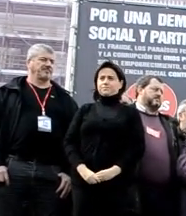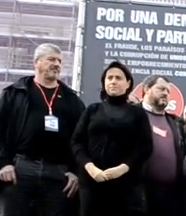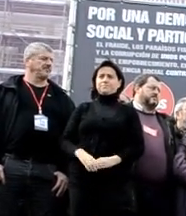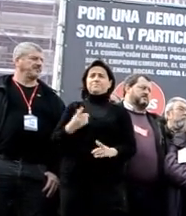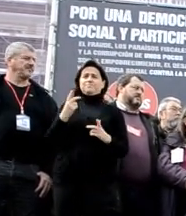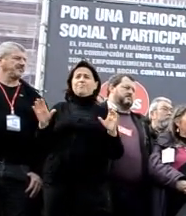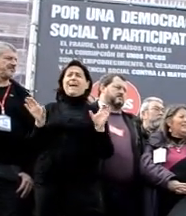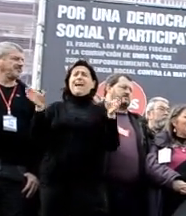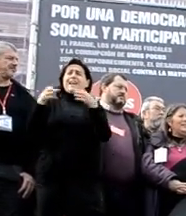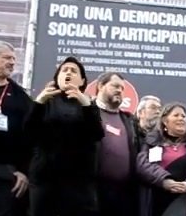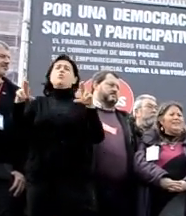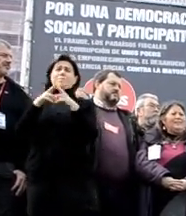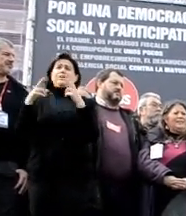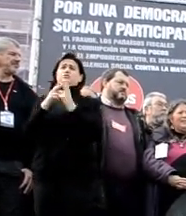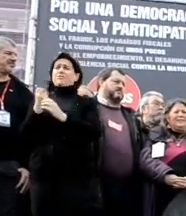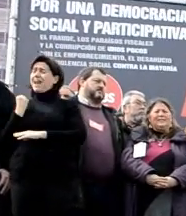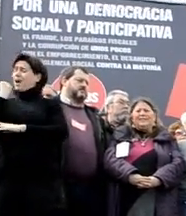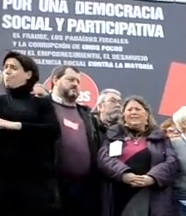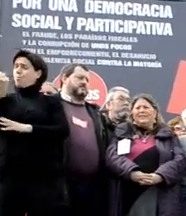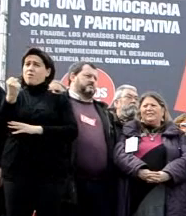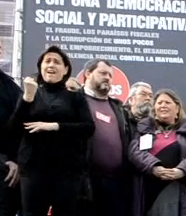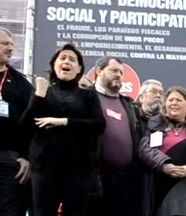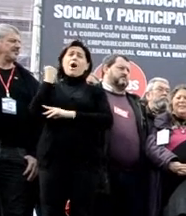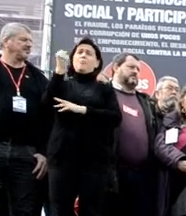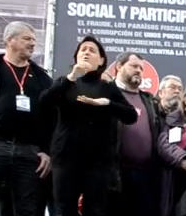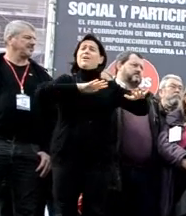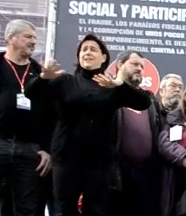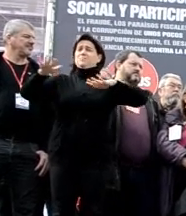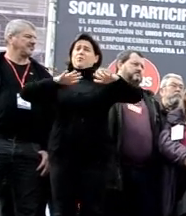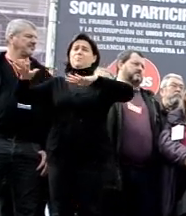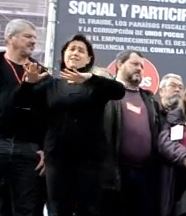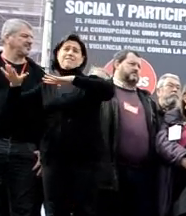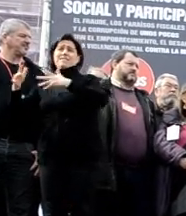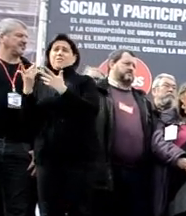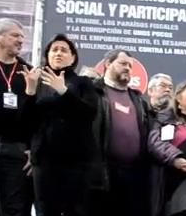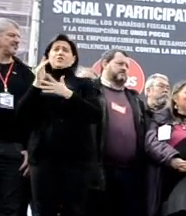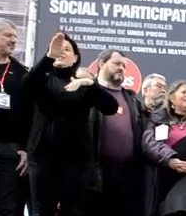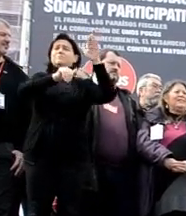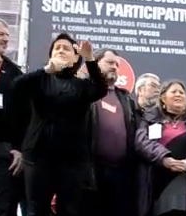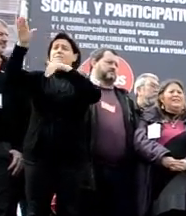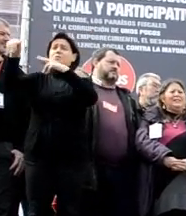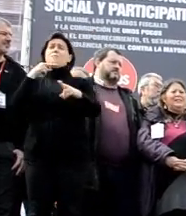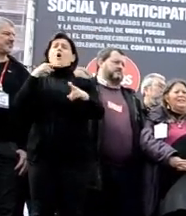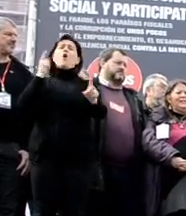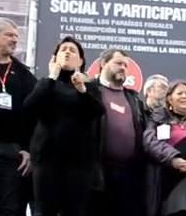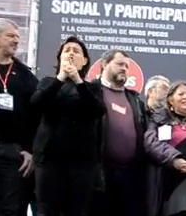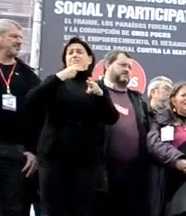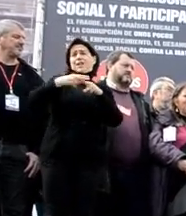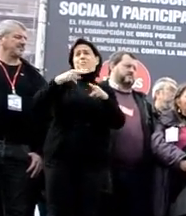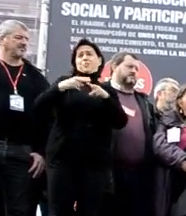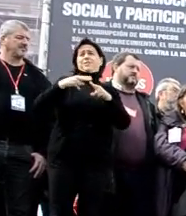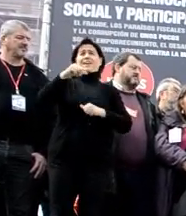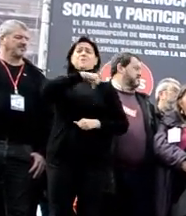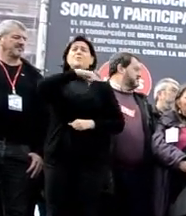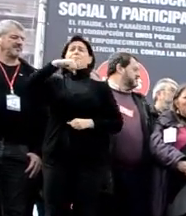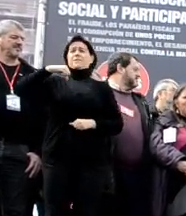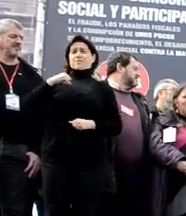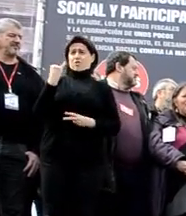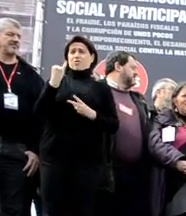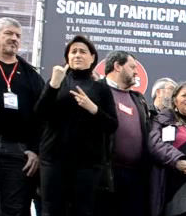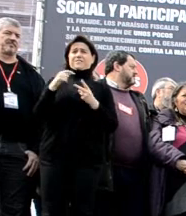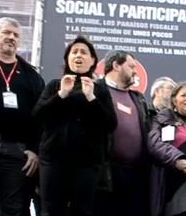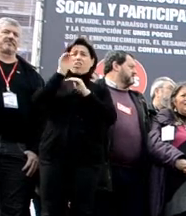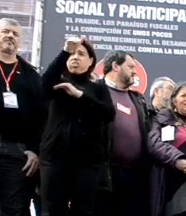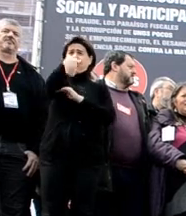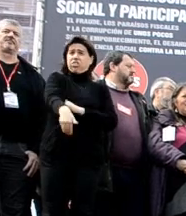La Cumbre Social ha apoyado las movilizaciones convocadas contra la política de privatización,